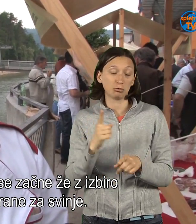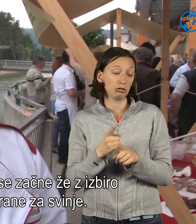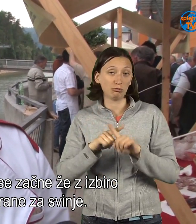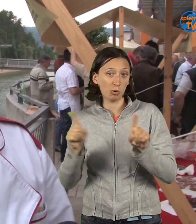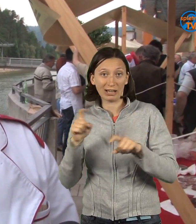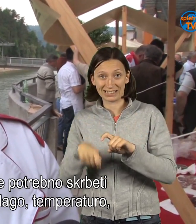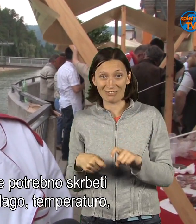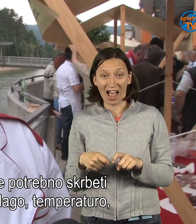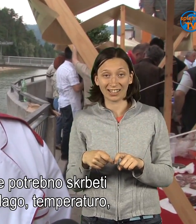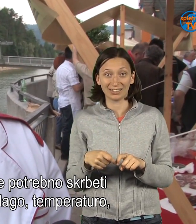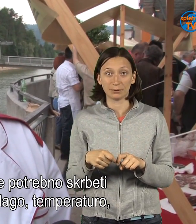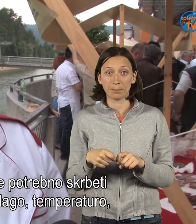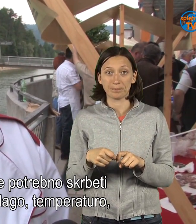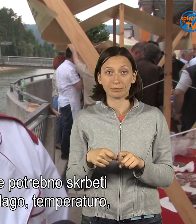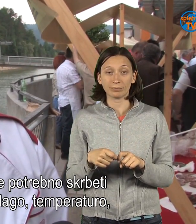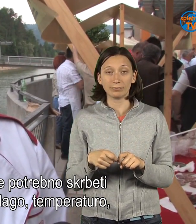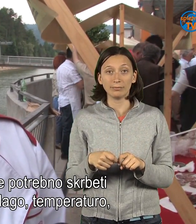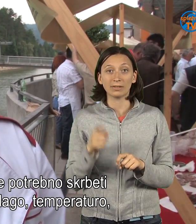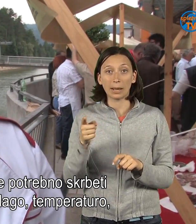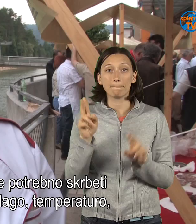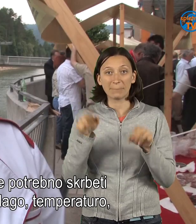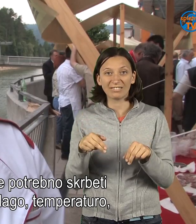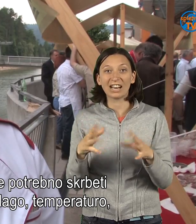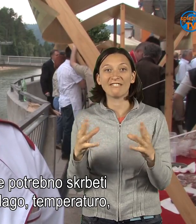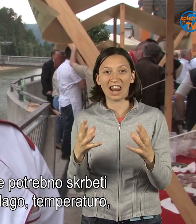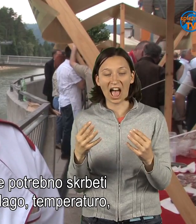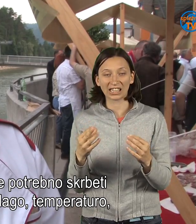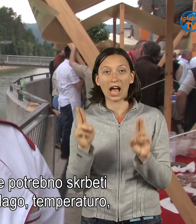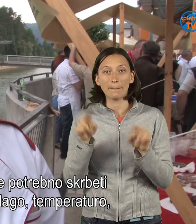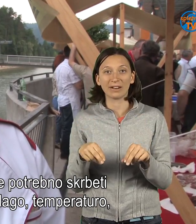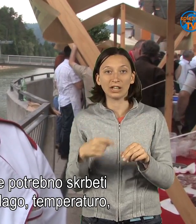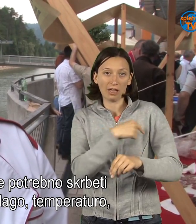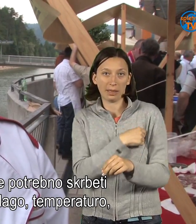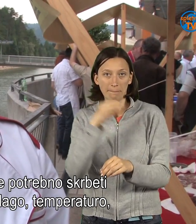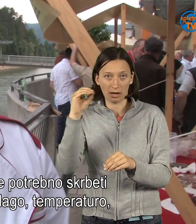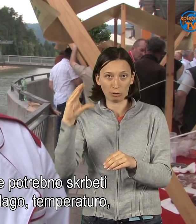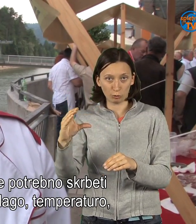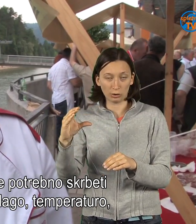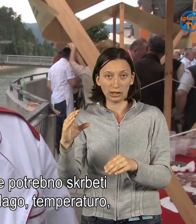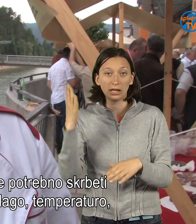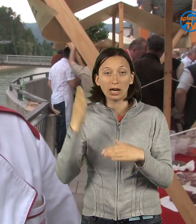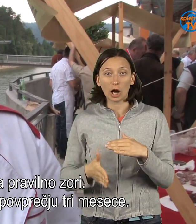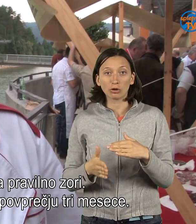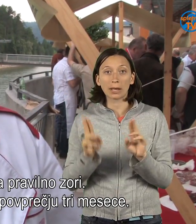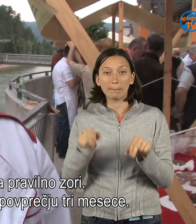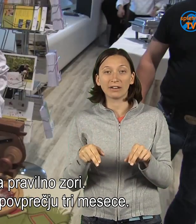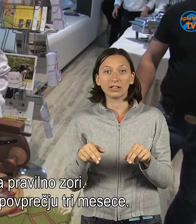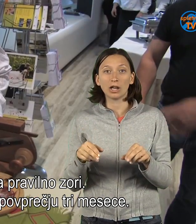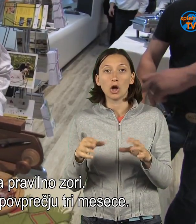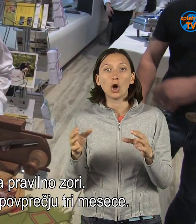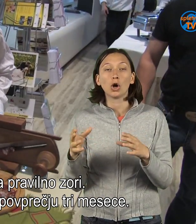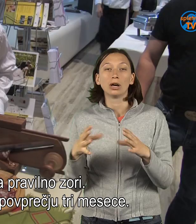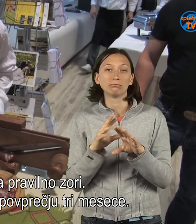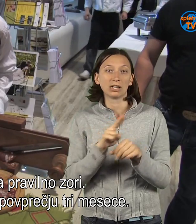pol drugo, da je pravilna vlaga, pravilna temperatura in na koncu, da je pravilno